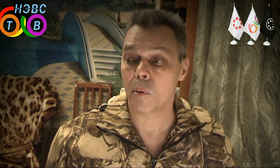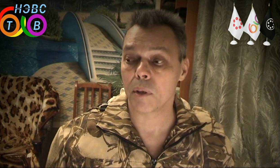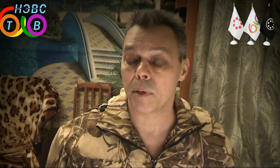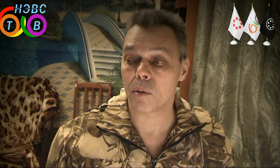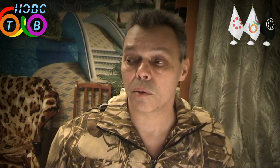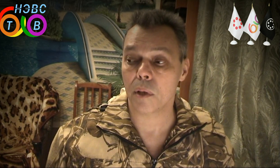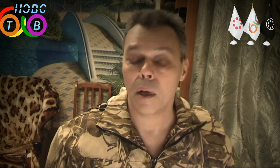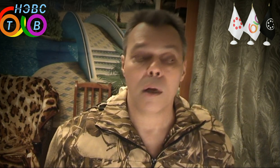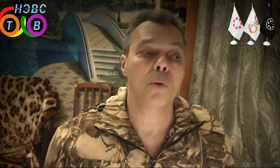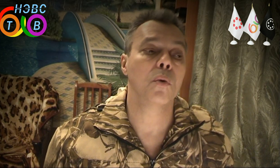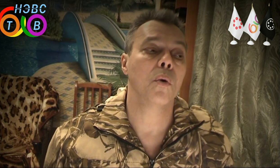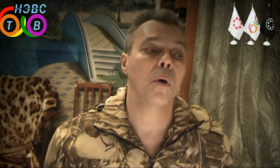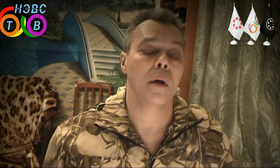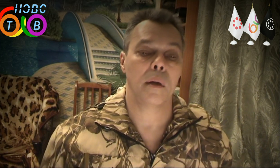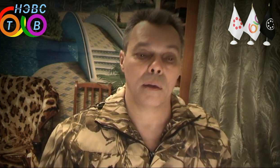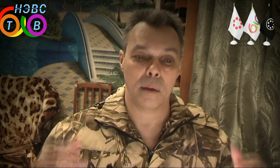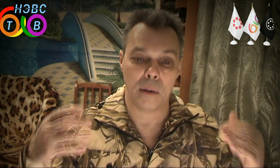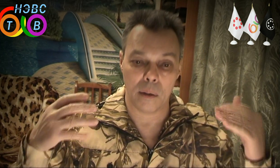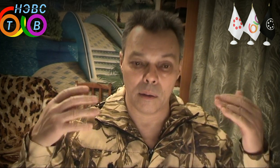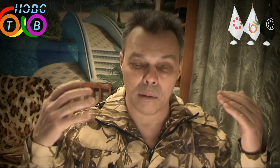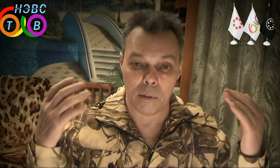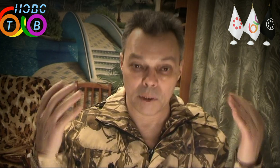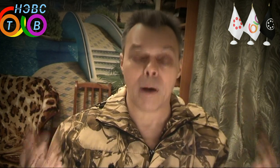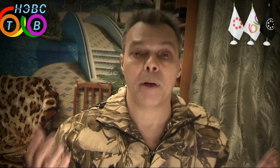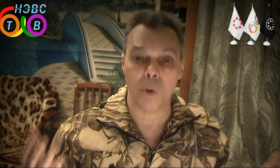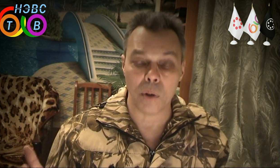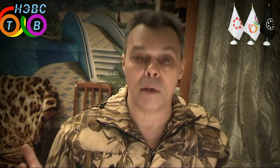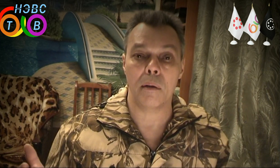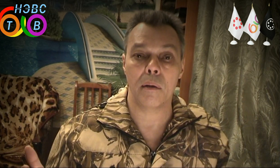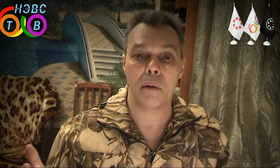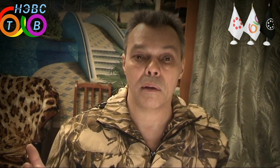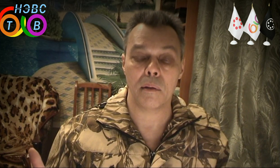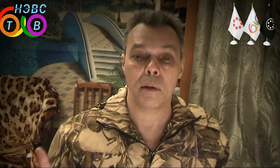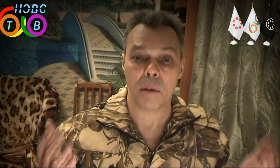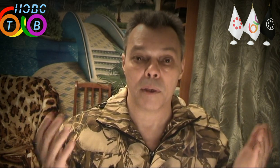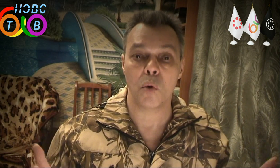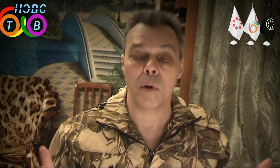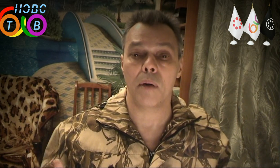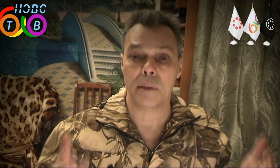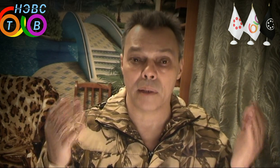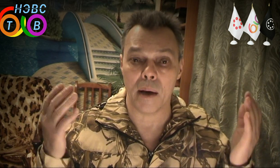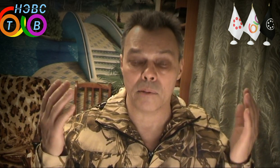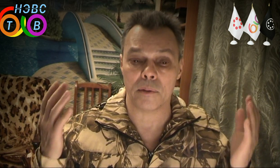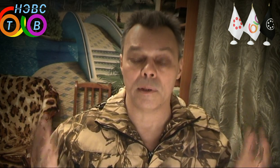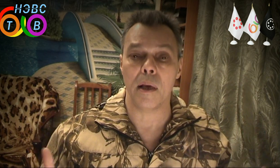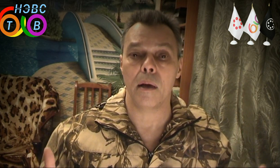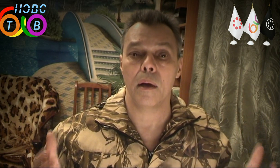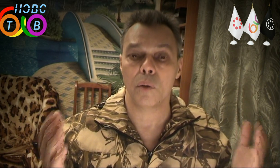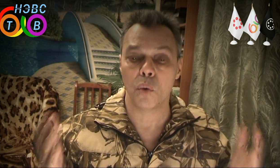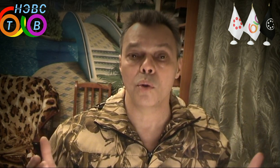ребенка происходит, то сама природа это продумала, возникают все